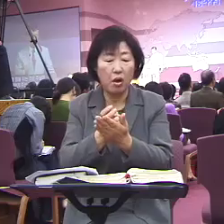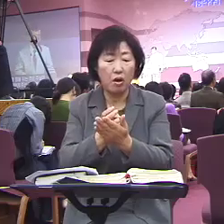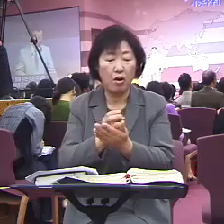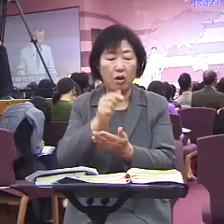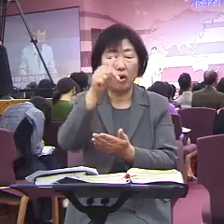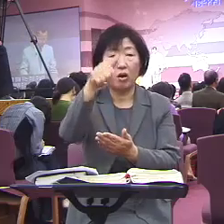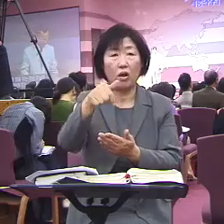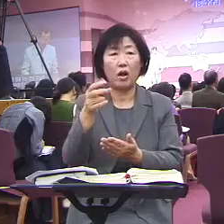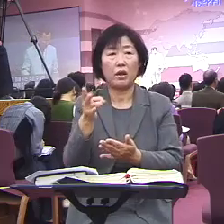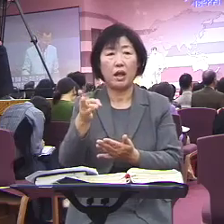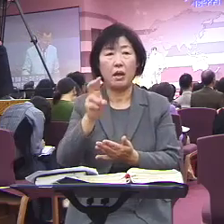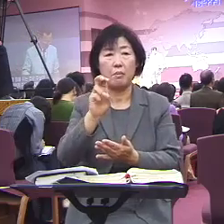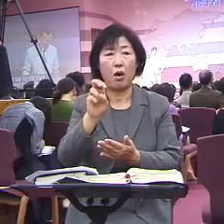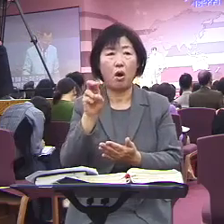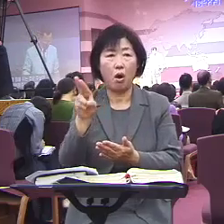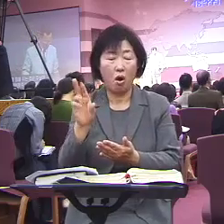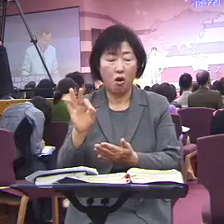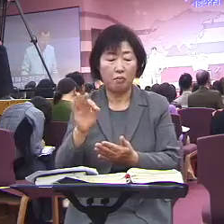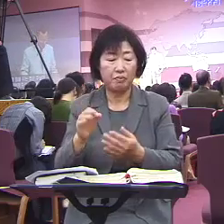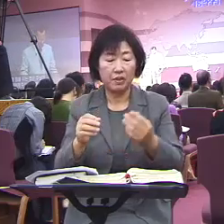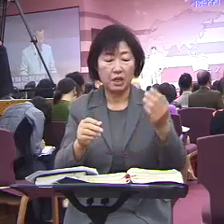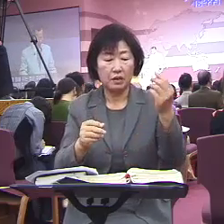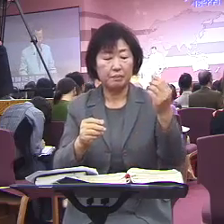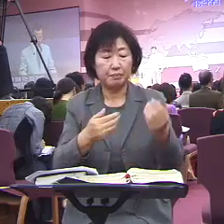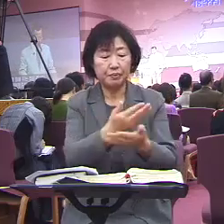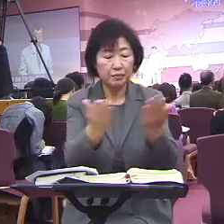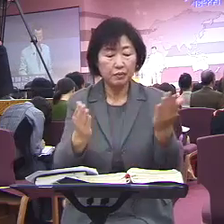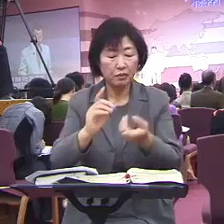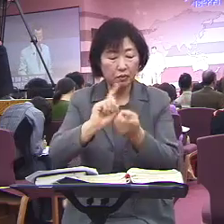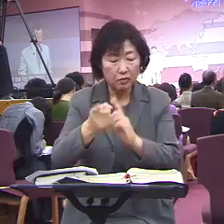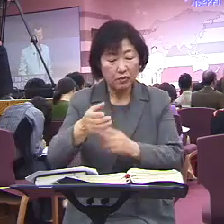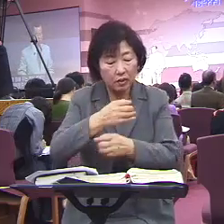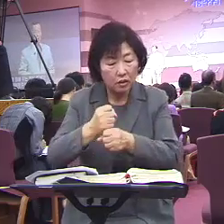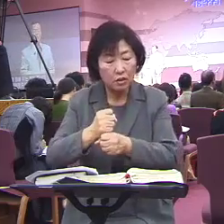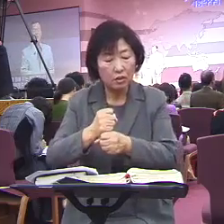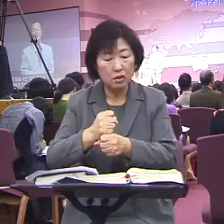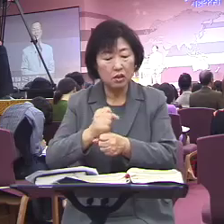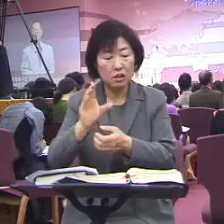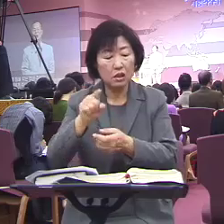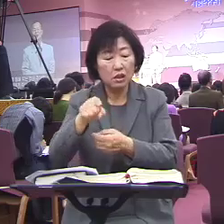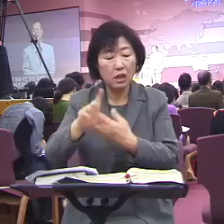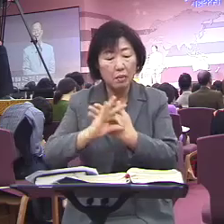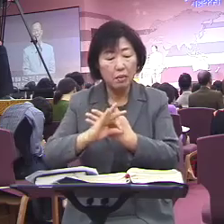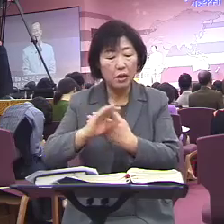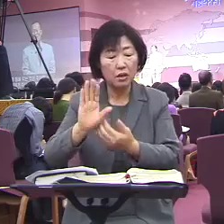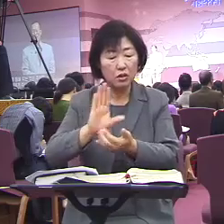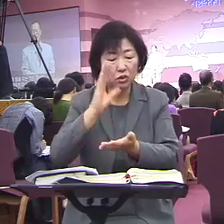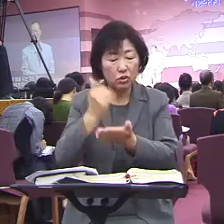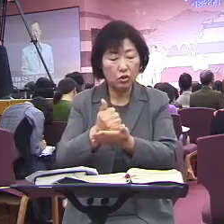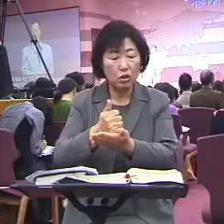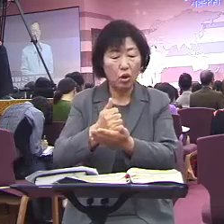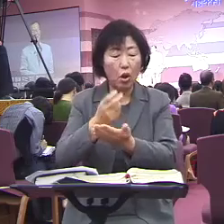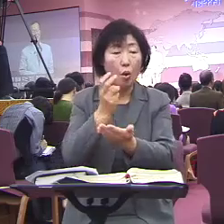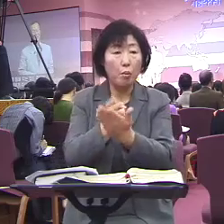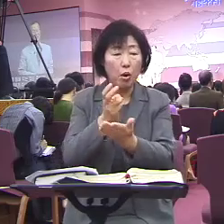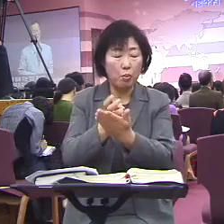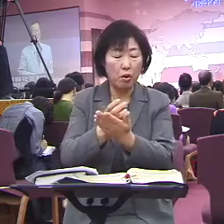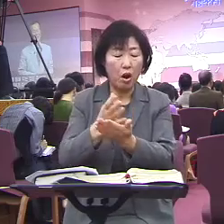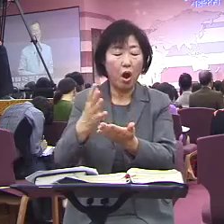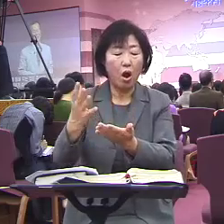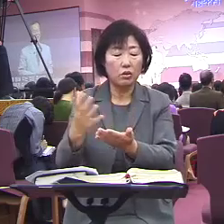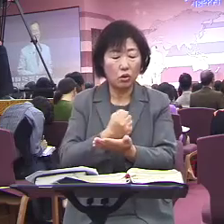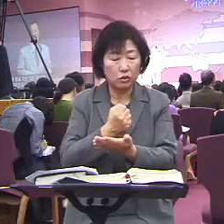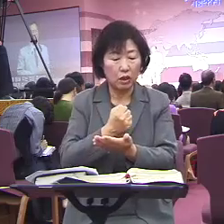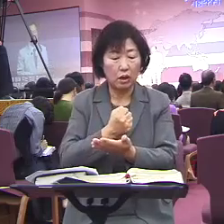2절 말씀 다시 보실까요? 너희가 짐을 서로 지라 그리하여 그리스도의 법을 성취하라 하고 말씀하시고